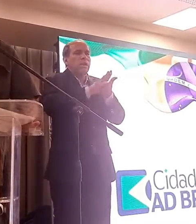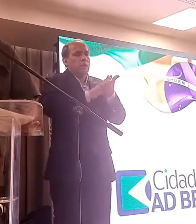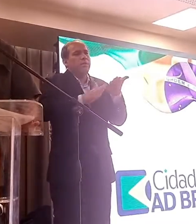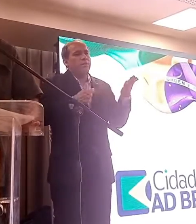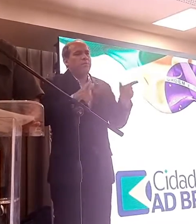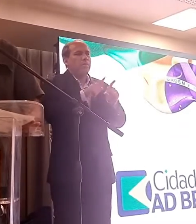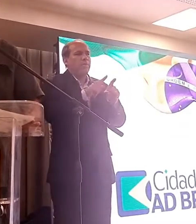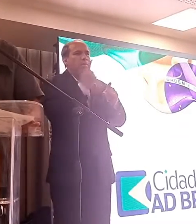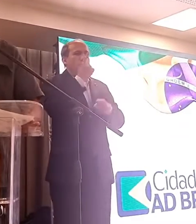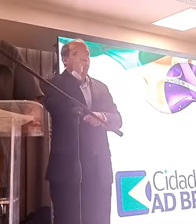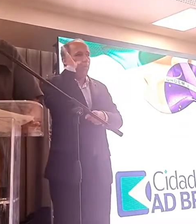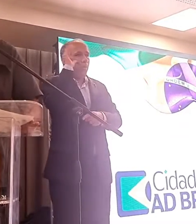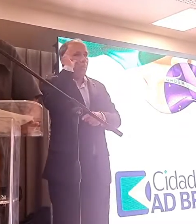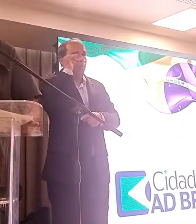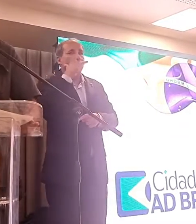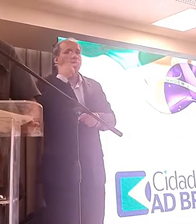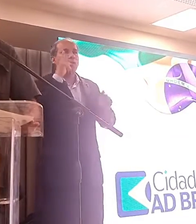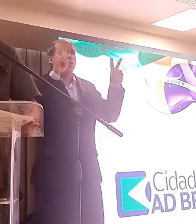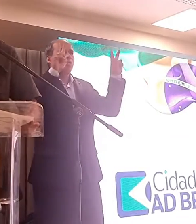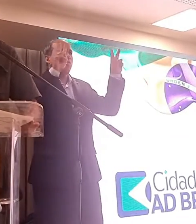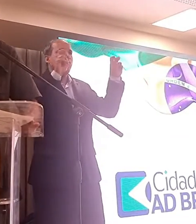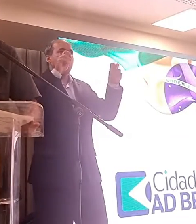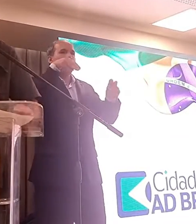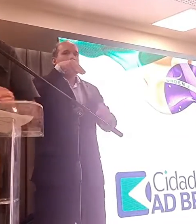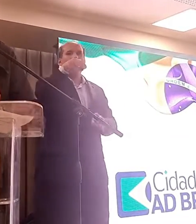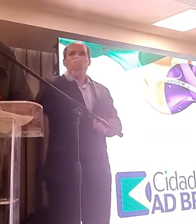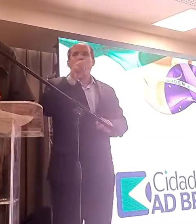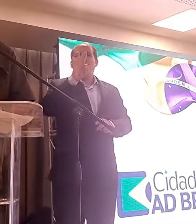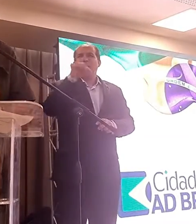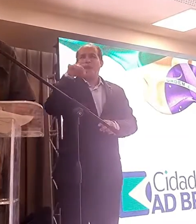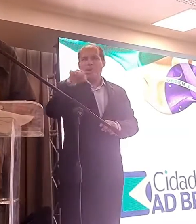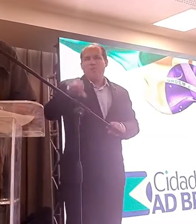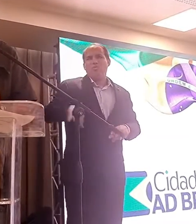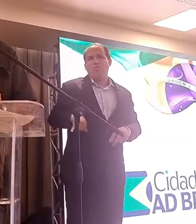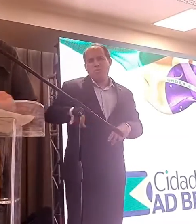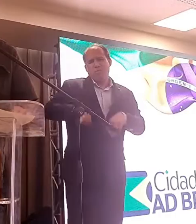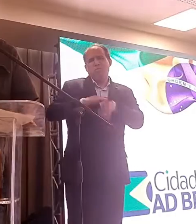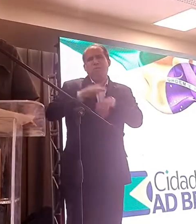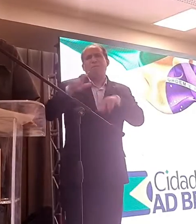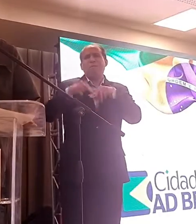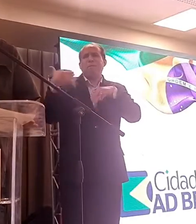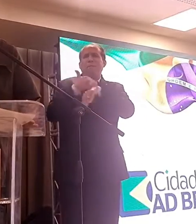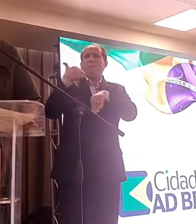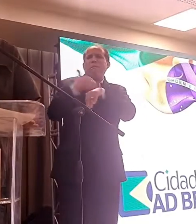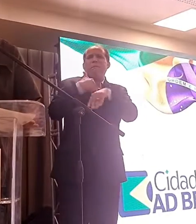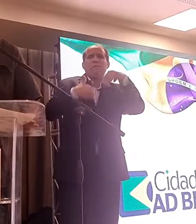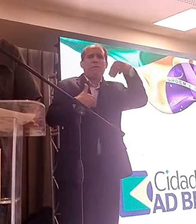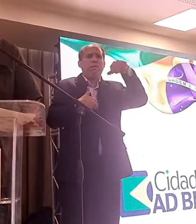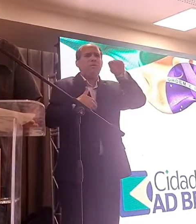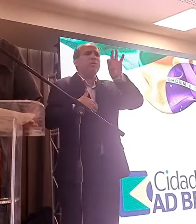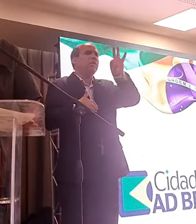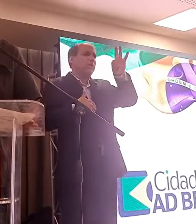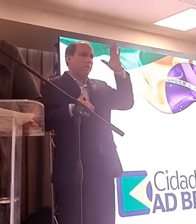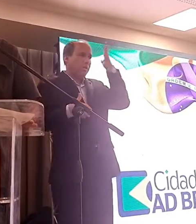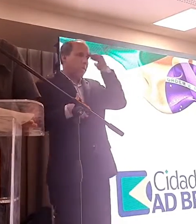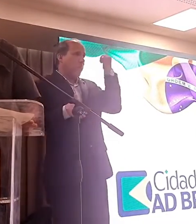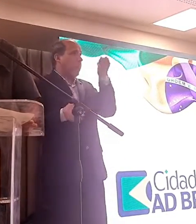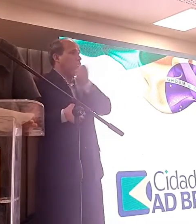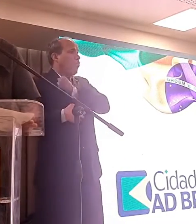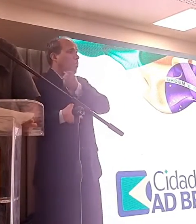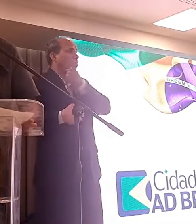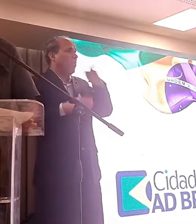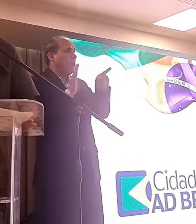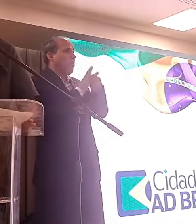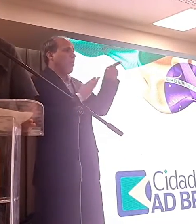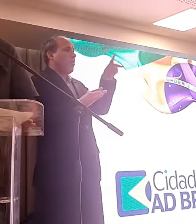apenas. Quando se fala em MST, vocês já sofreram muito com MST aqui, e um número, né? No governo Fernando